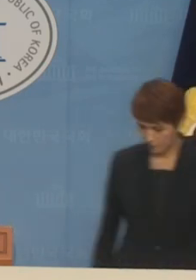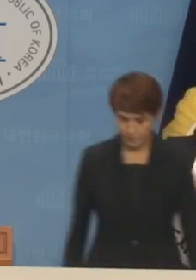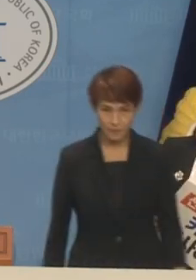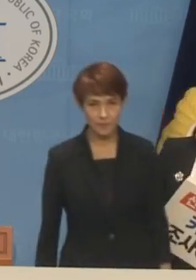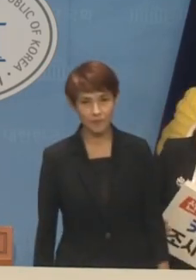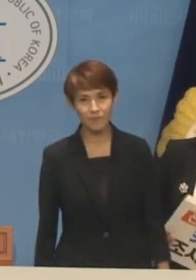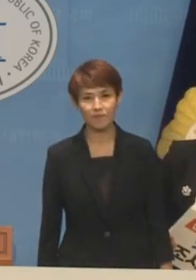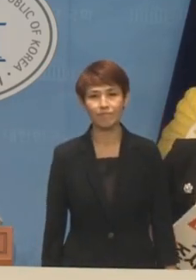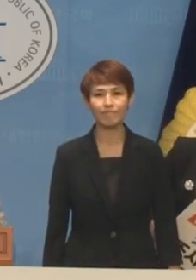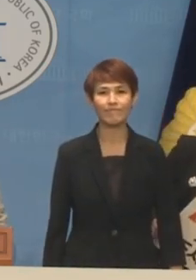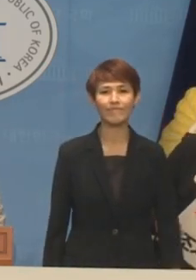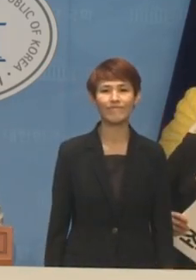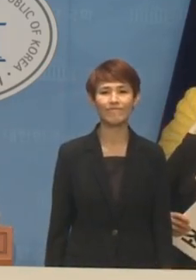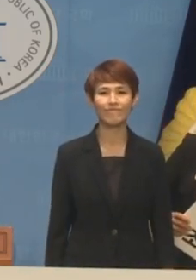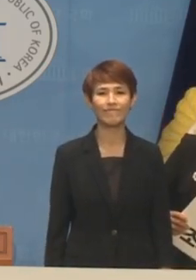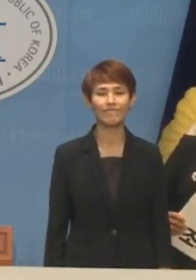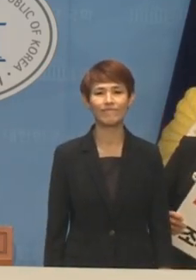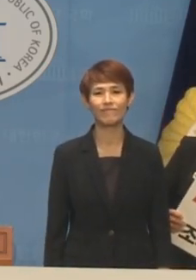네.